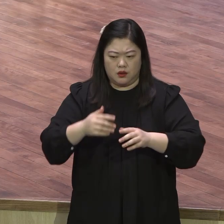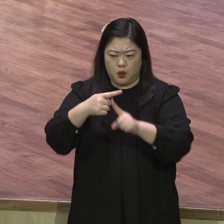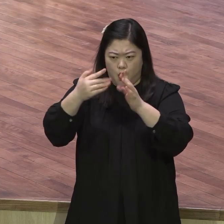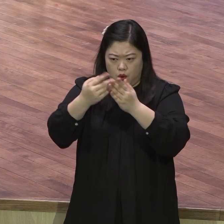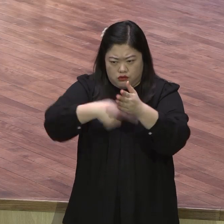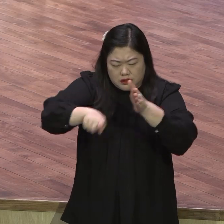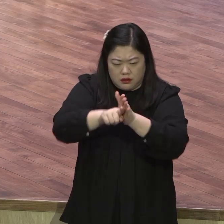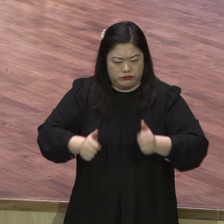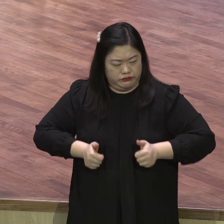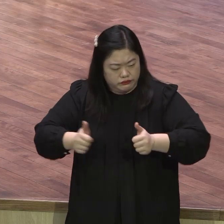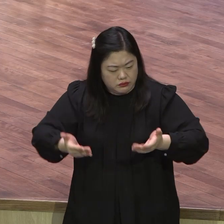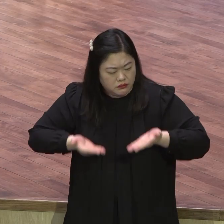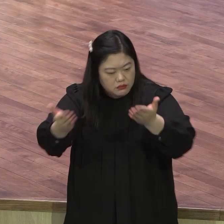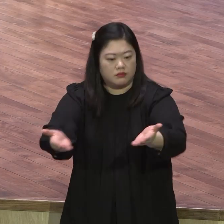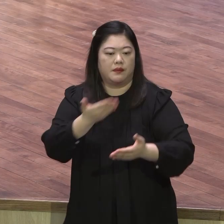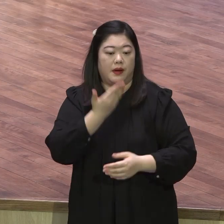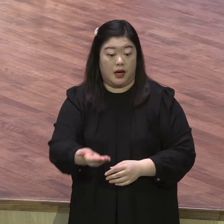섬기는 거예요.